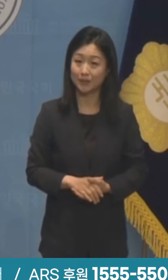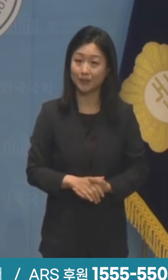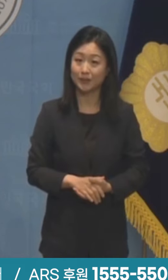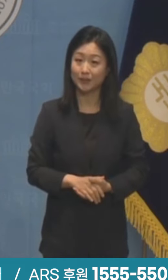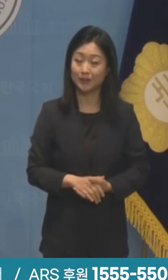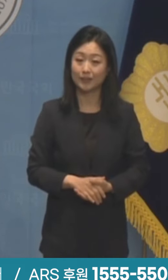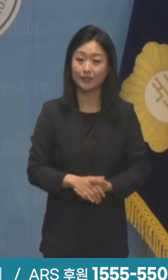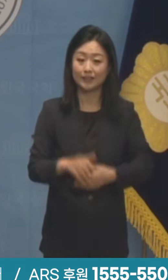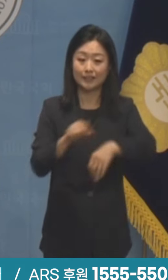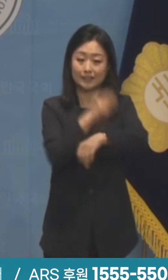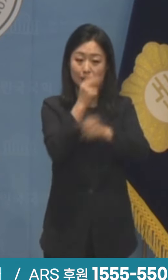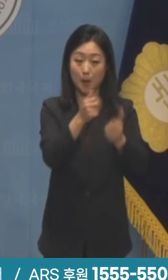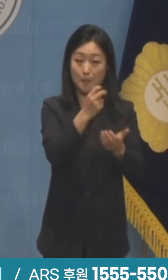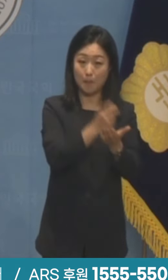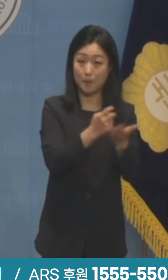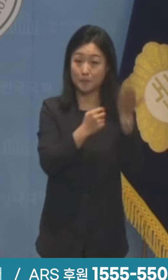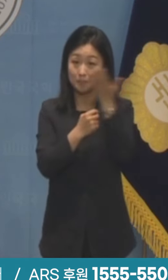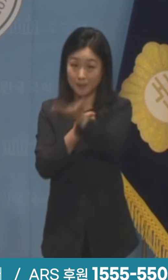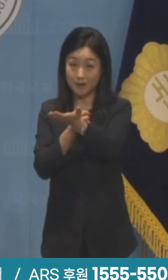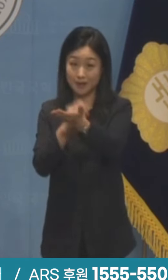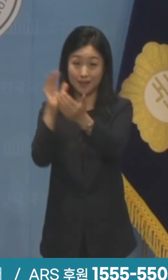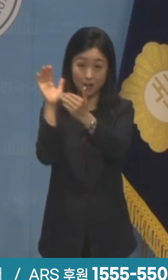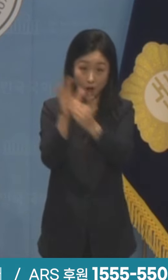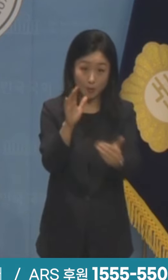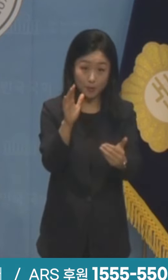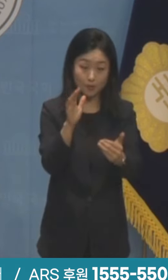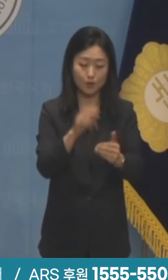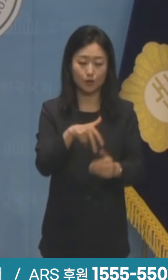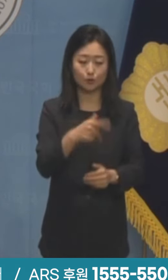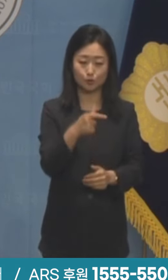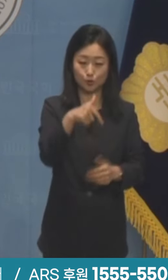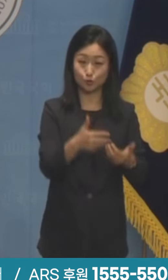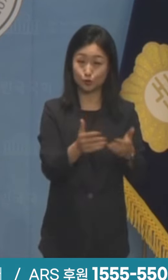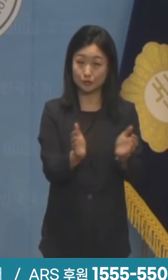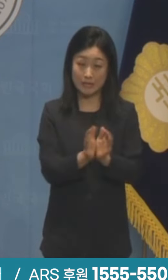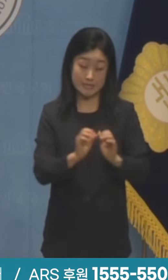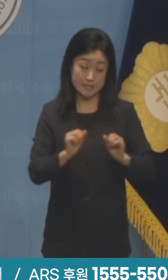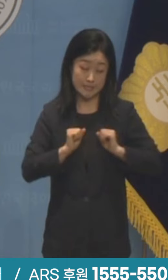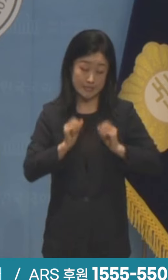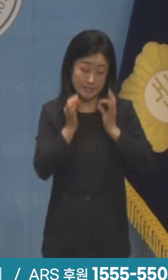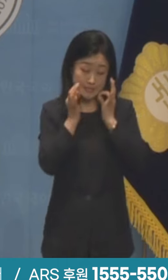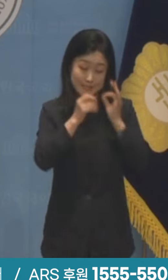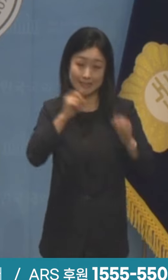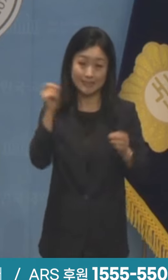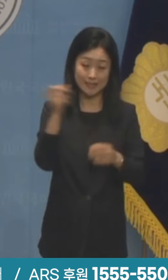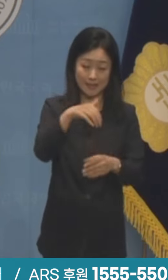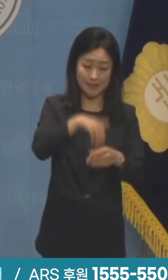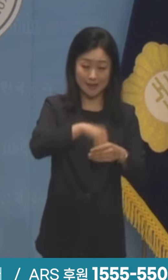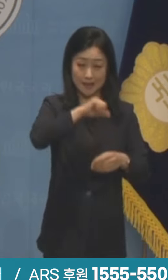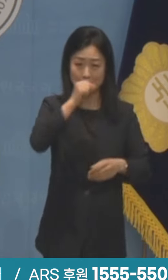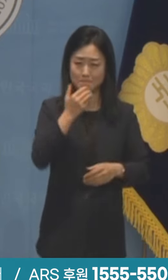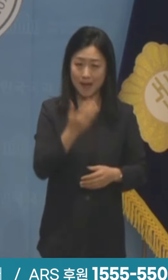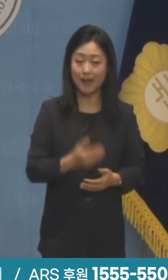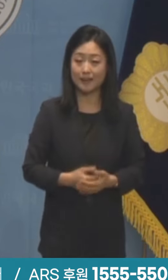특검법이 국회로 돌아오면 조국 혁신당 재의결을 위해 총력을 기울이겠습니다